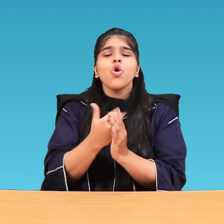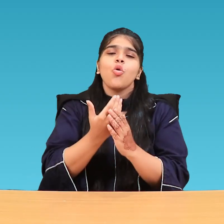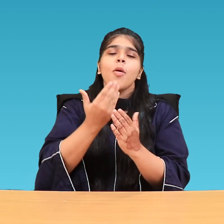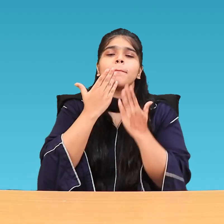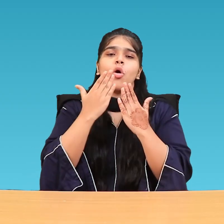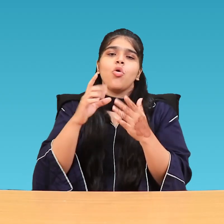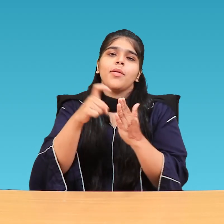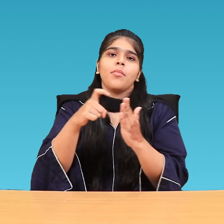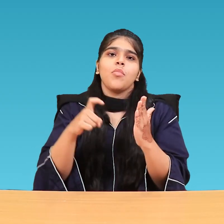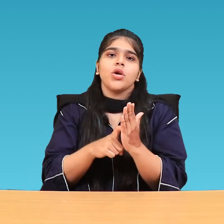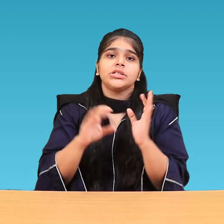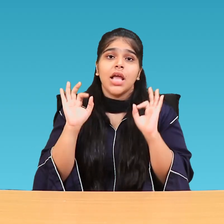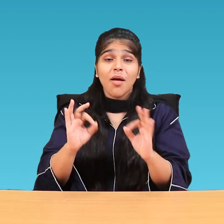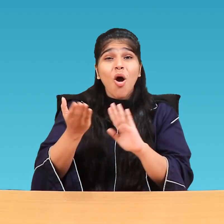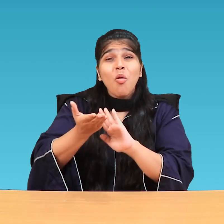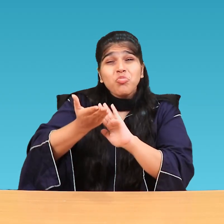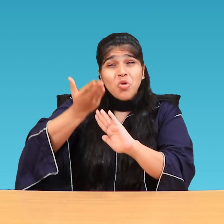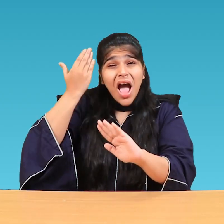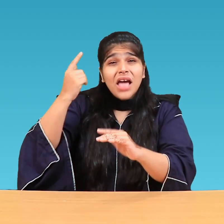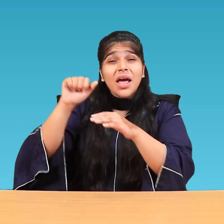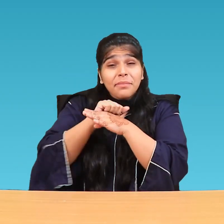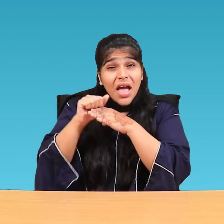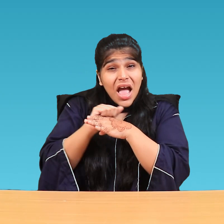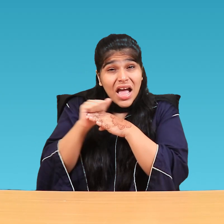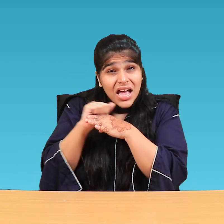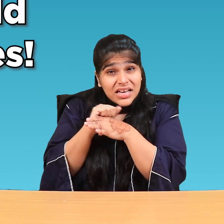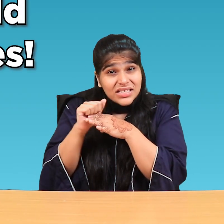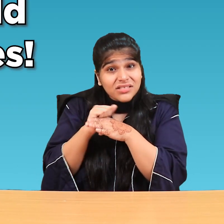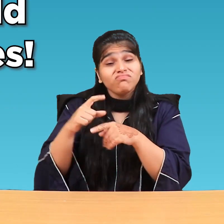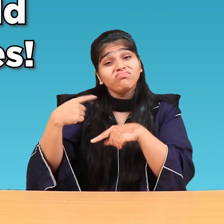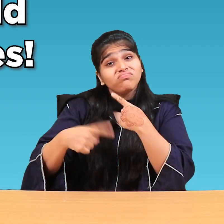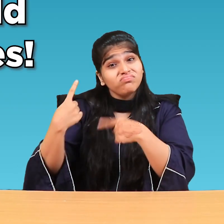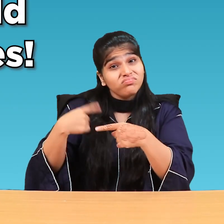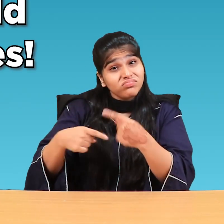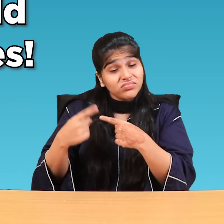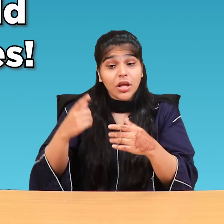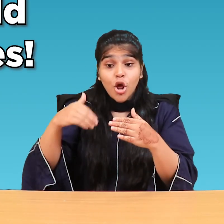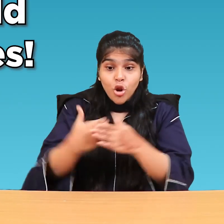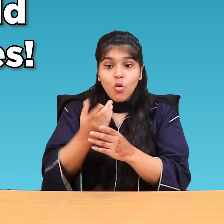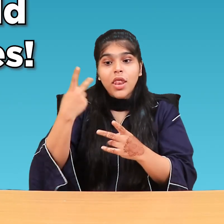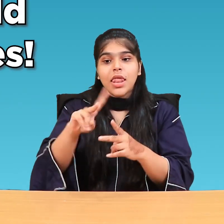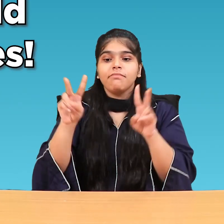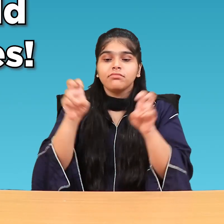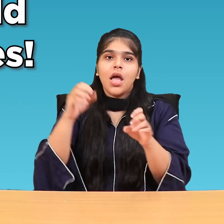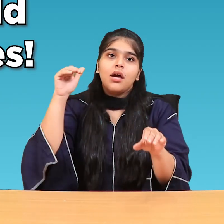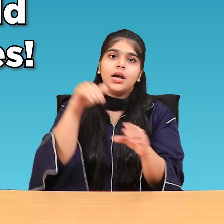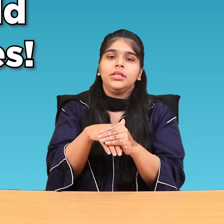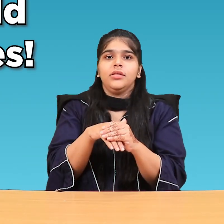ہے جو کہ پرانی پریکٹسز کو جو ہے جاری رکھے آئی ہے نئے نام کے اندر۔ اس کی وجہ